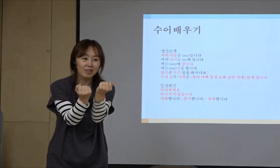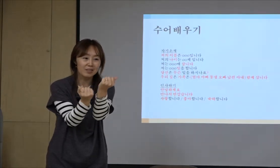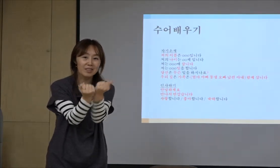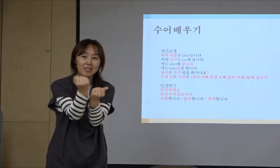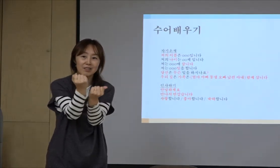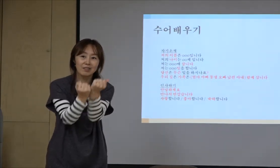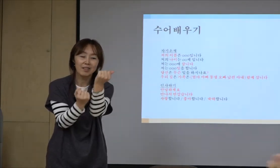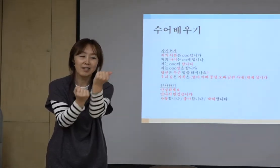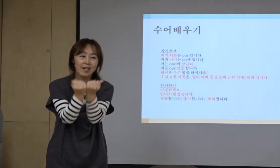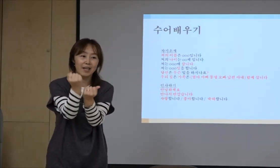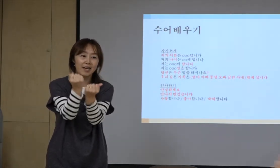여기를 스치는 거예요.